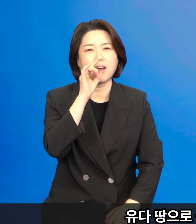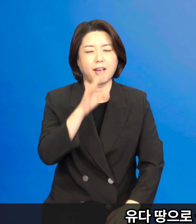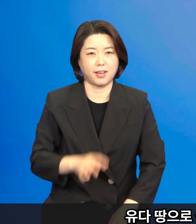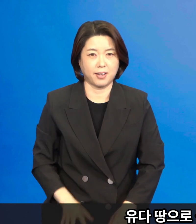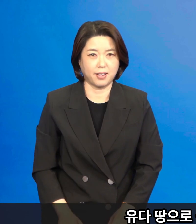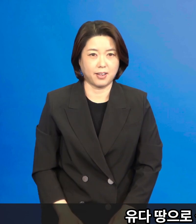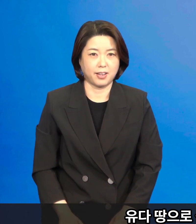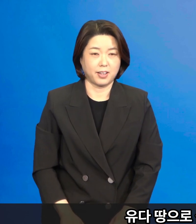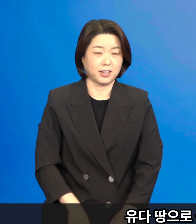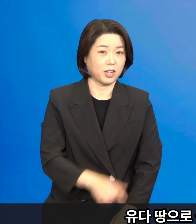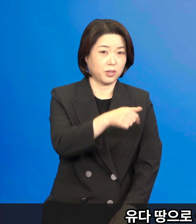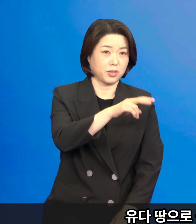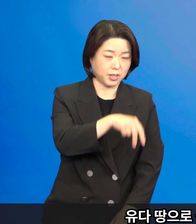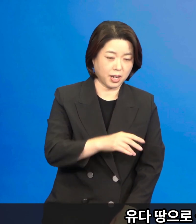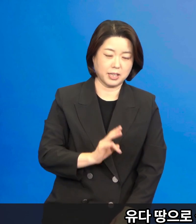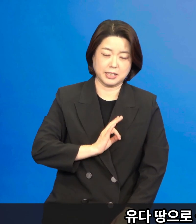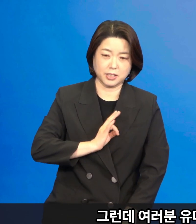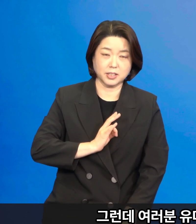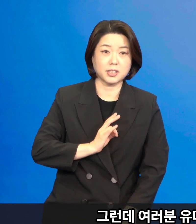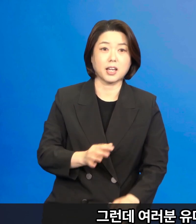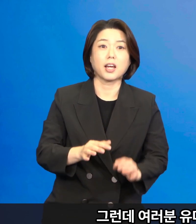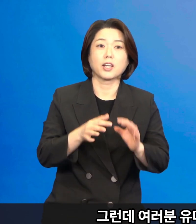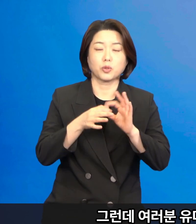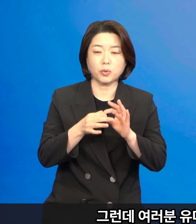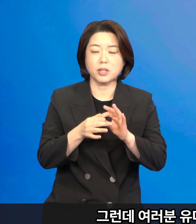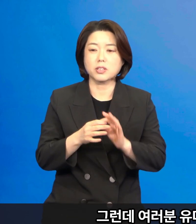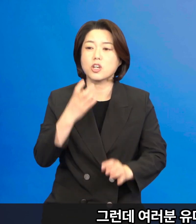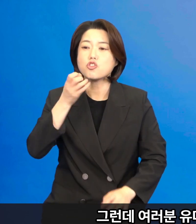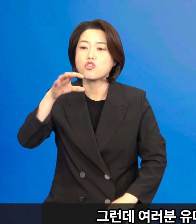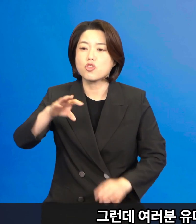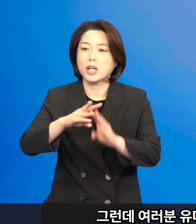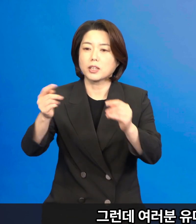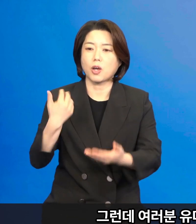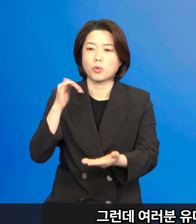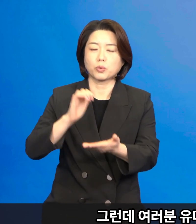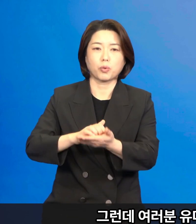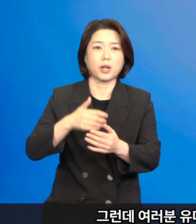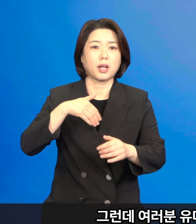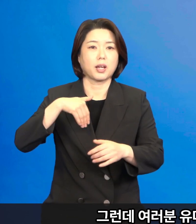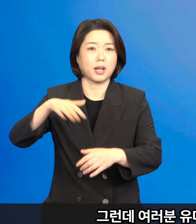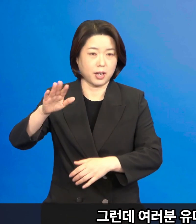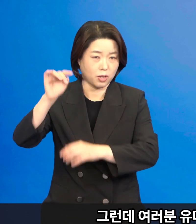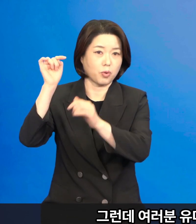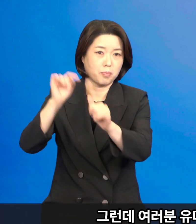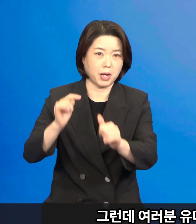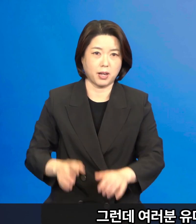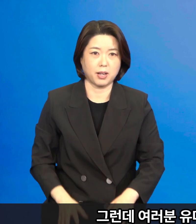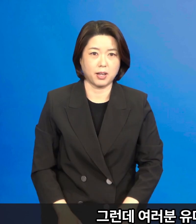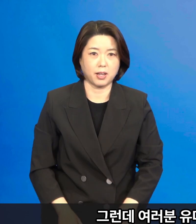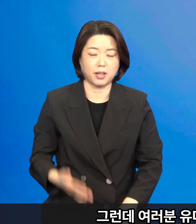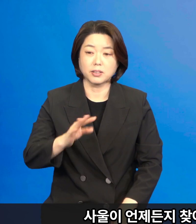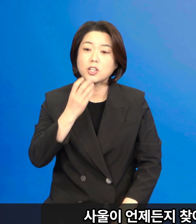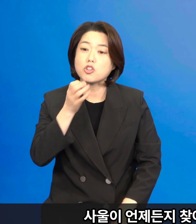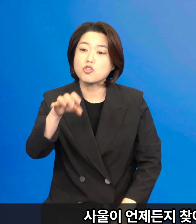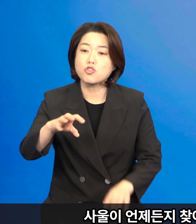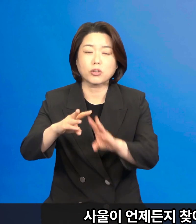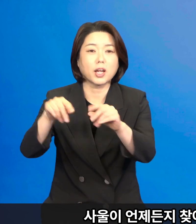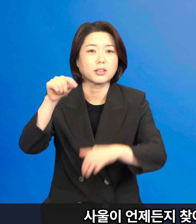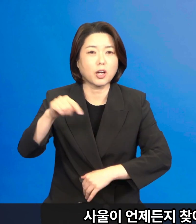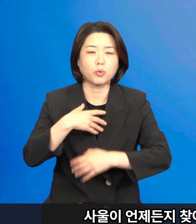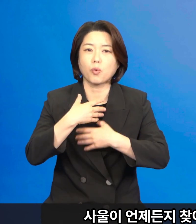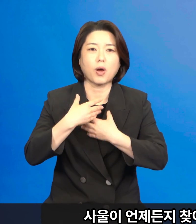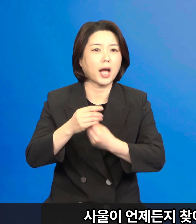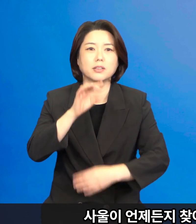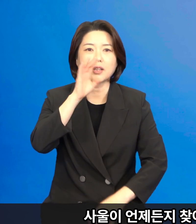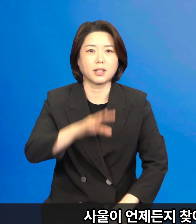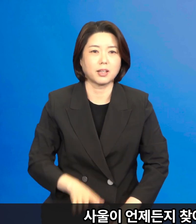통해서 유다 땅으로 돌아가라고 하는 거예요. 그런데 여러분, 유다 땅도 안전한 땅은 아니에요. 사울이